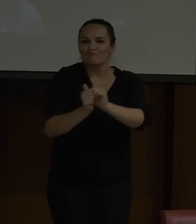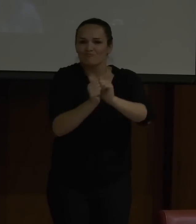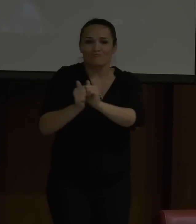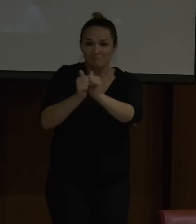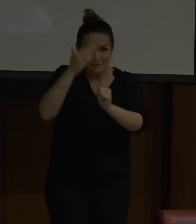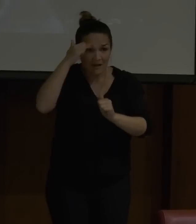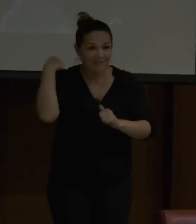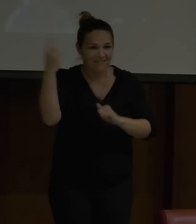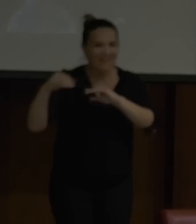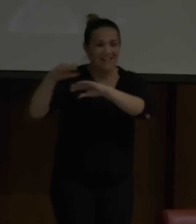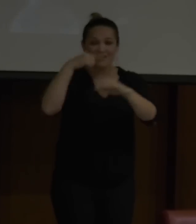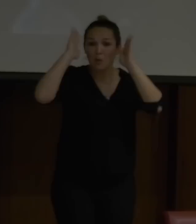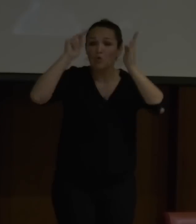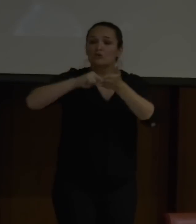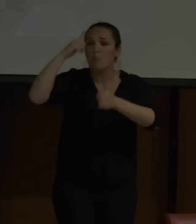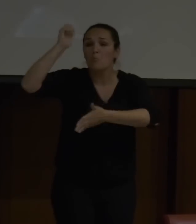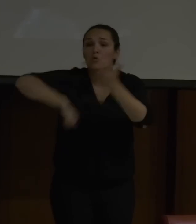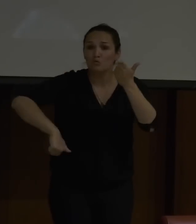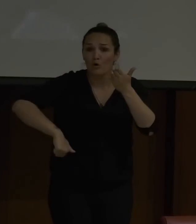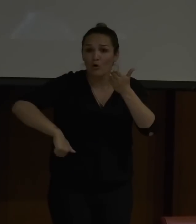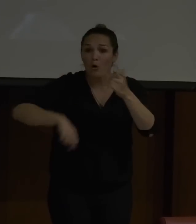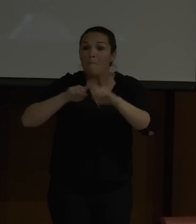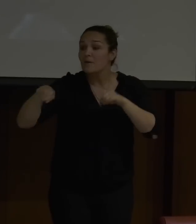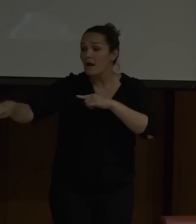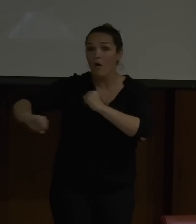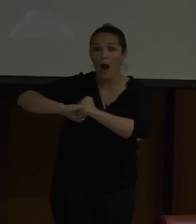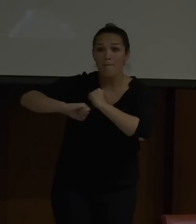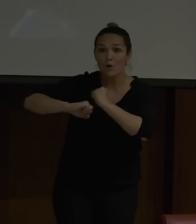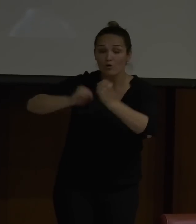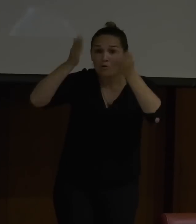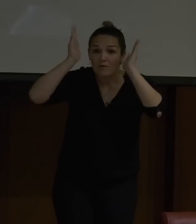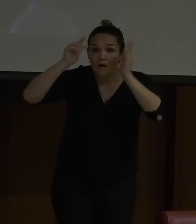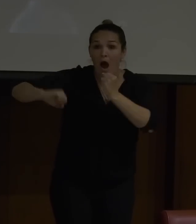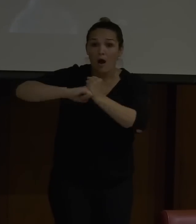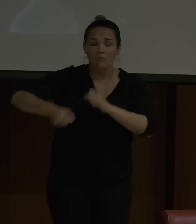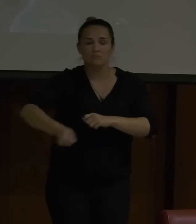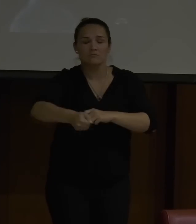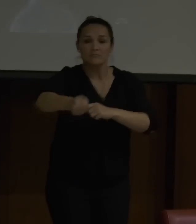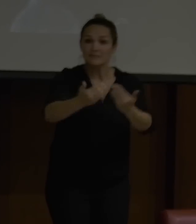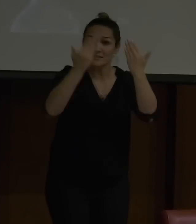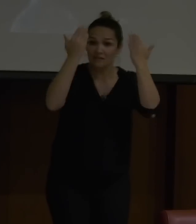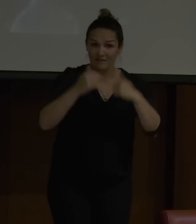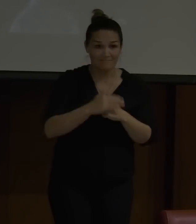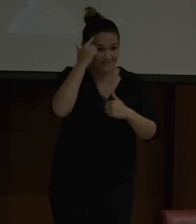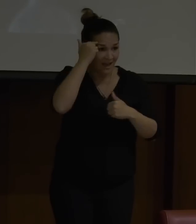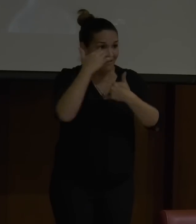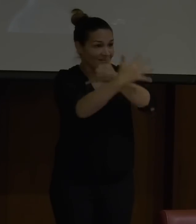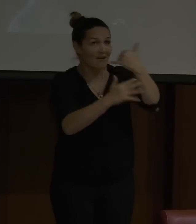bruto de los burros, Leandro le enseñó a ver por él. Parecen cosas macondianas, pero es que nosotros estamos llenos de esas cosas en la